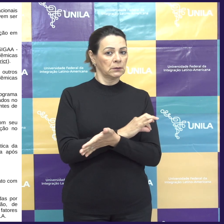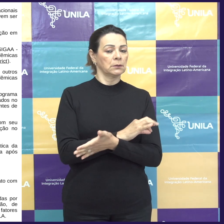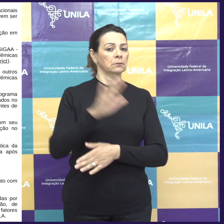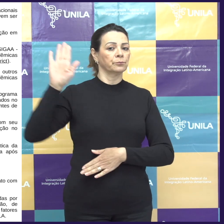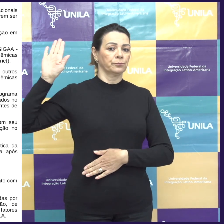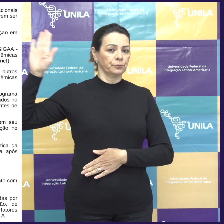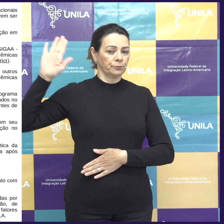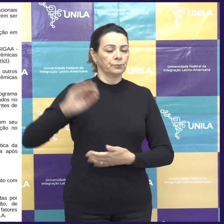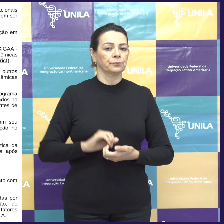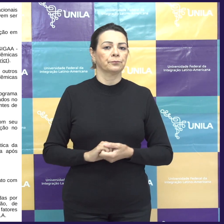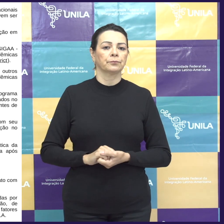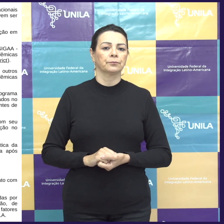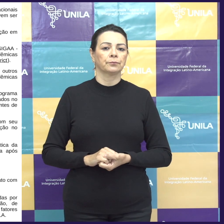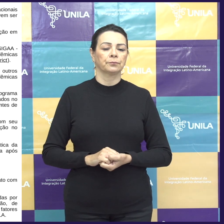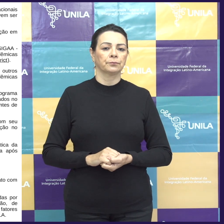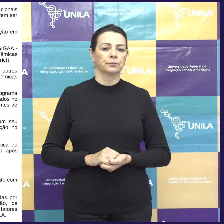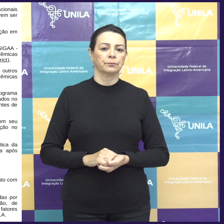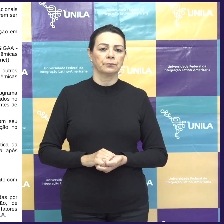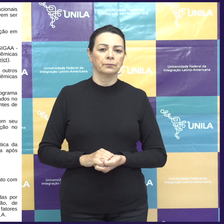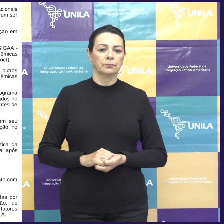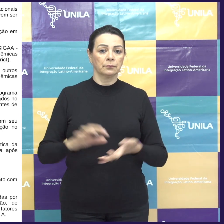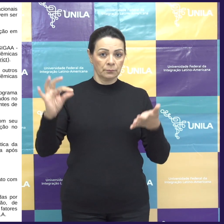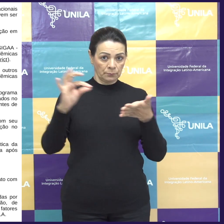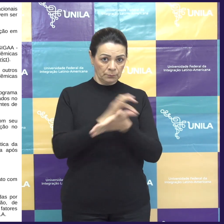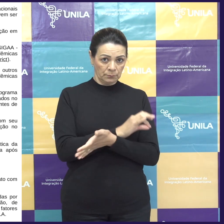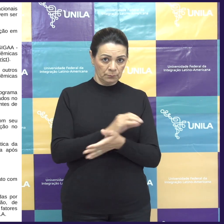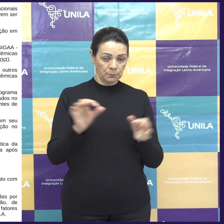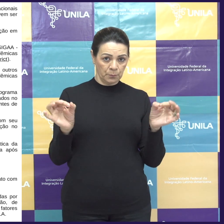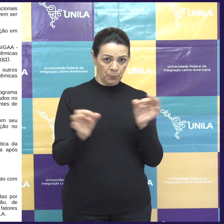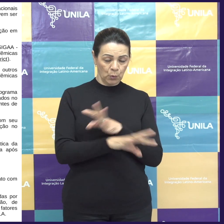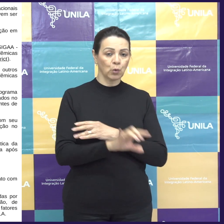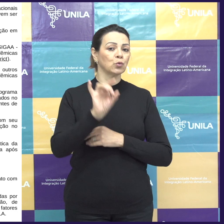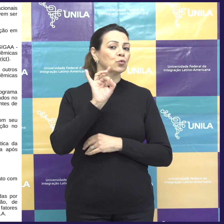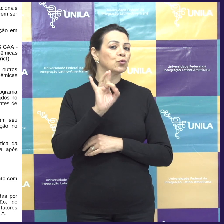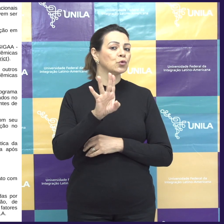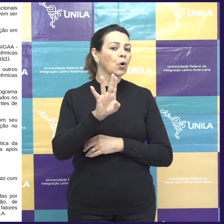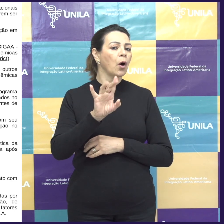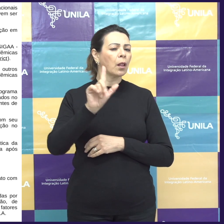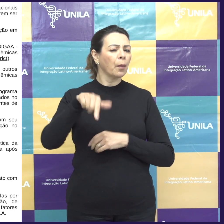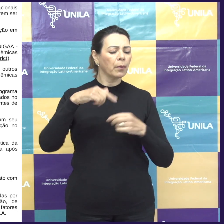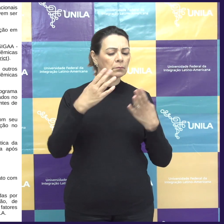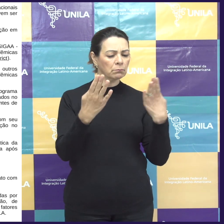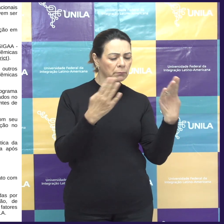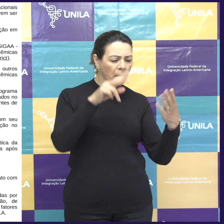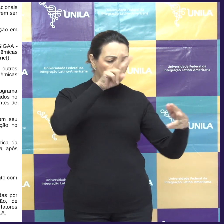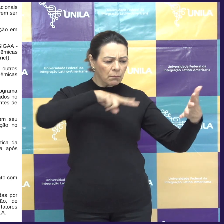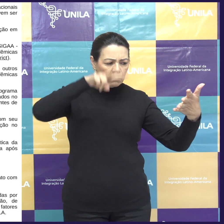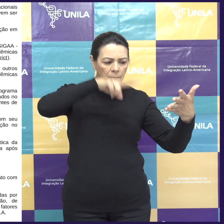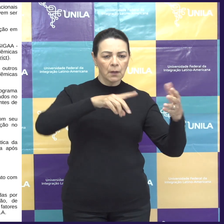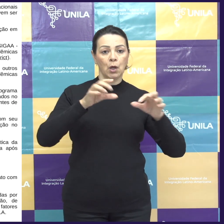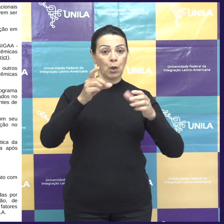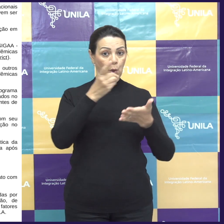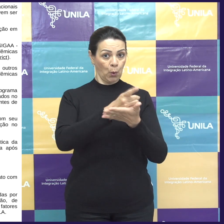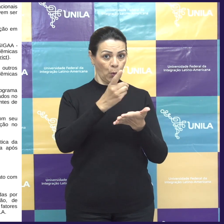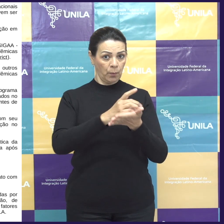do candidato. A homologação da inscrição somente será feita após análise documental.